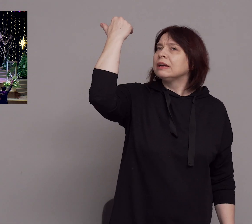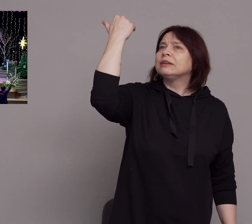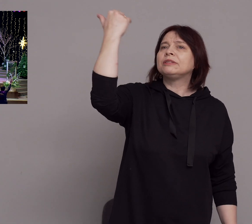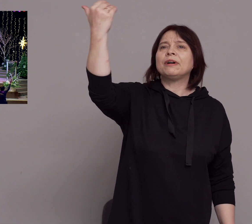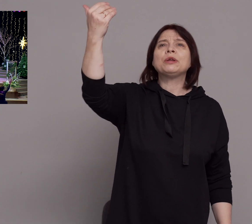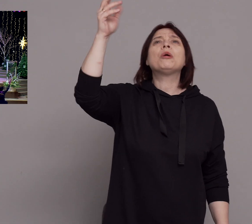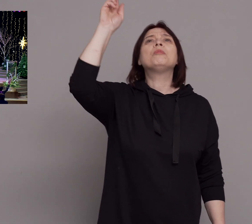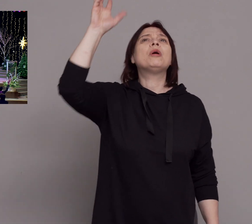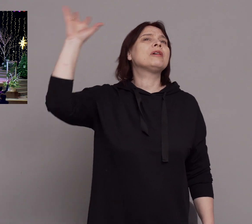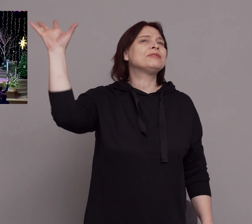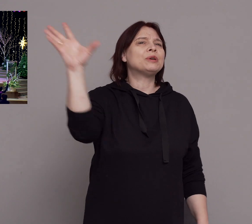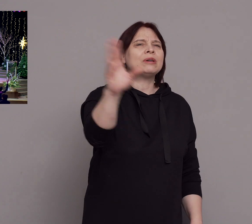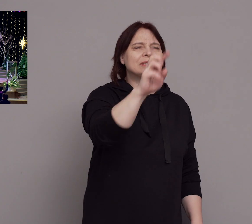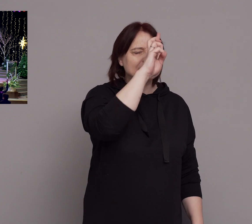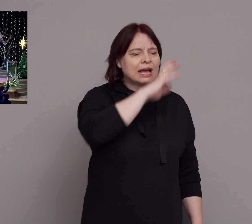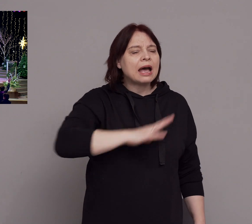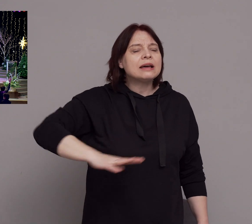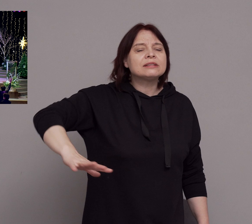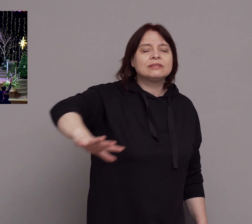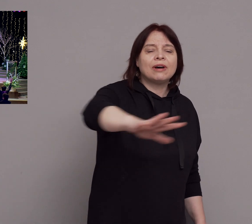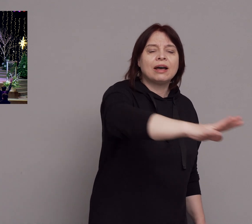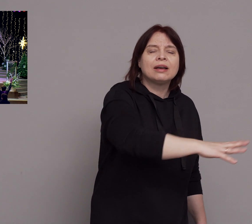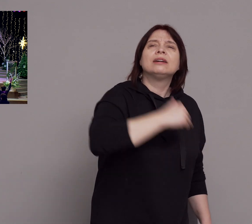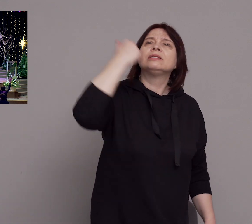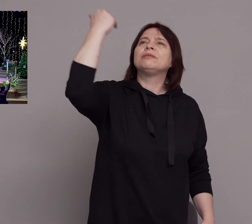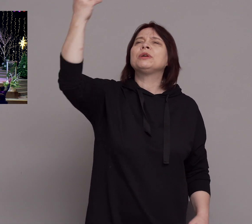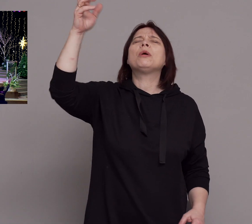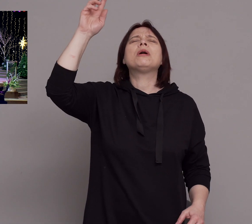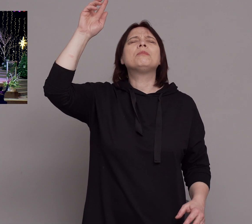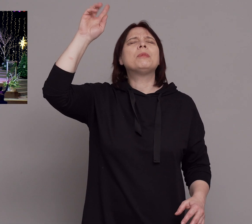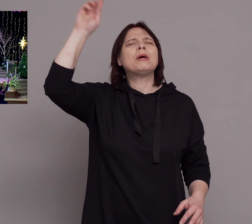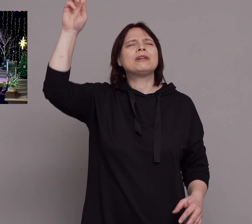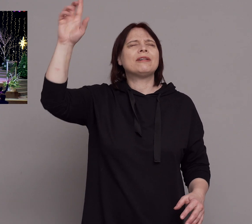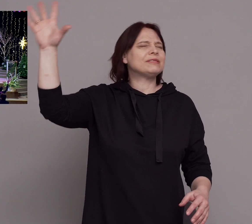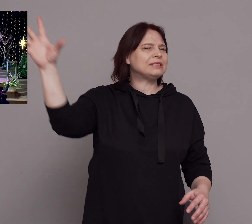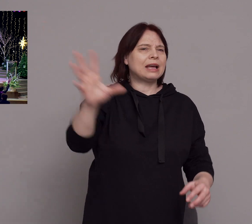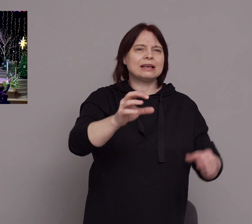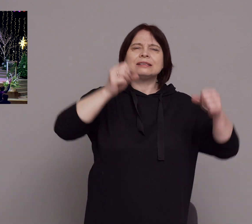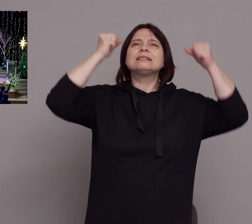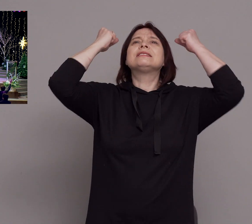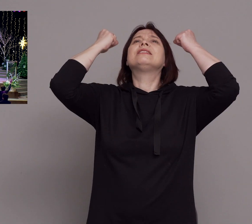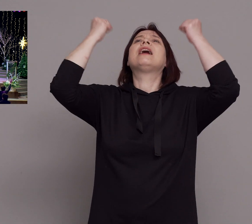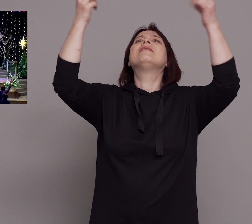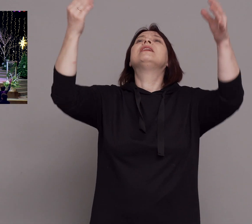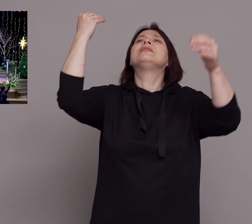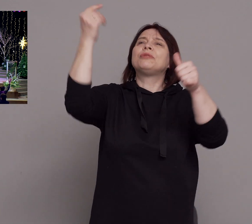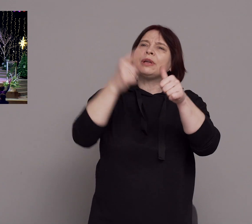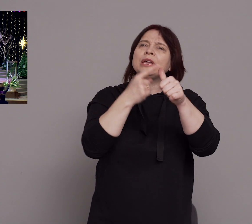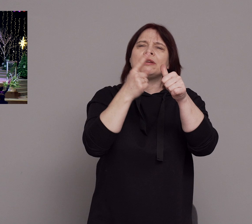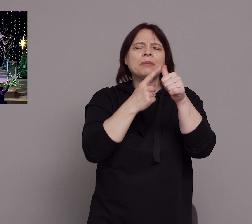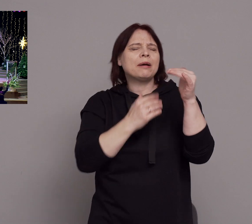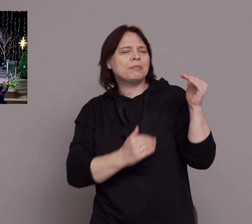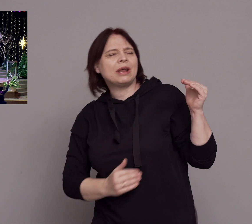Господь. Твое Бог все царство, Твоя Бог вся слава,